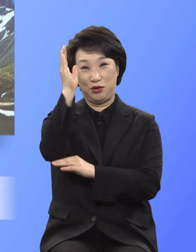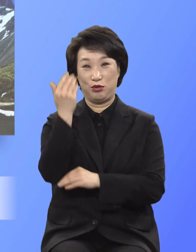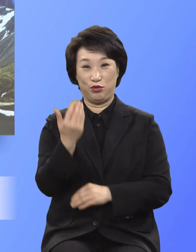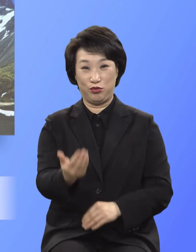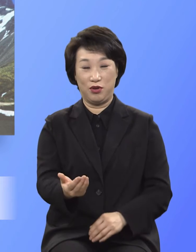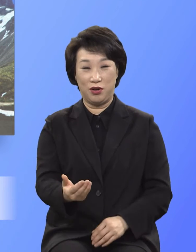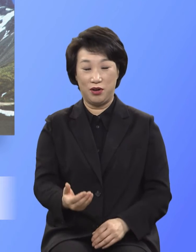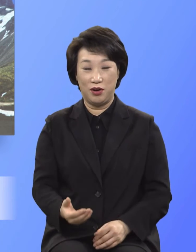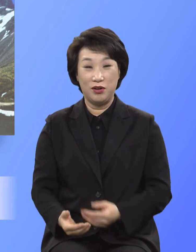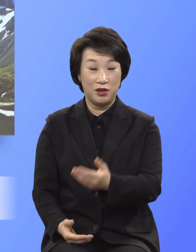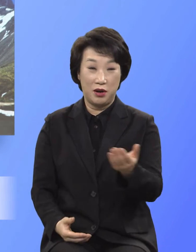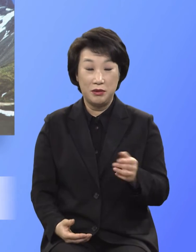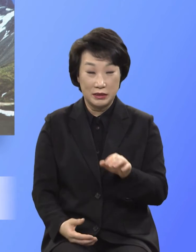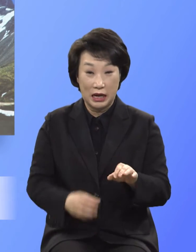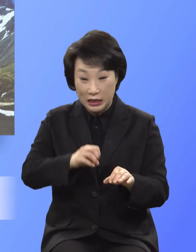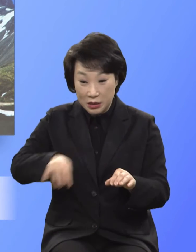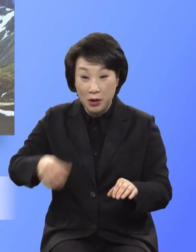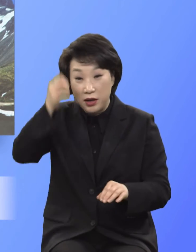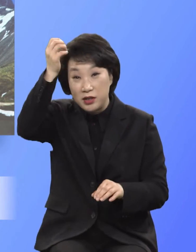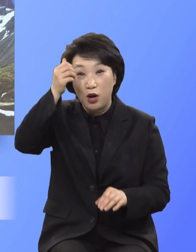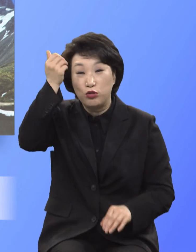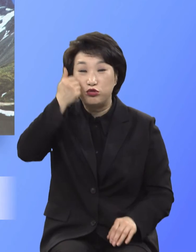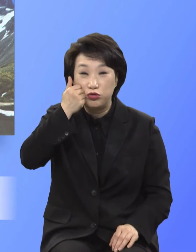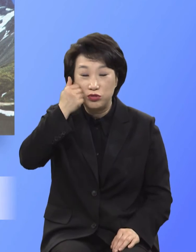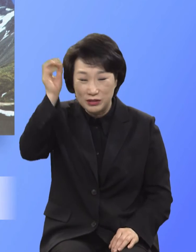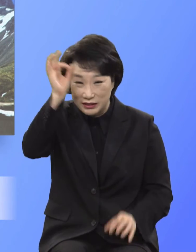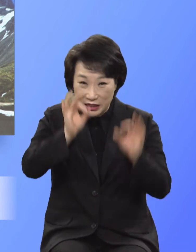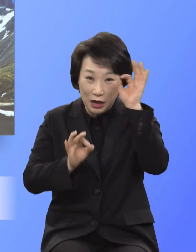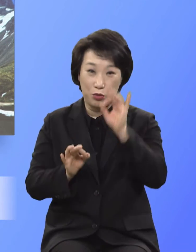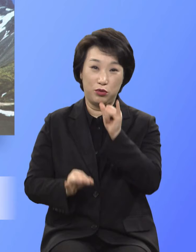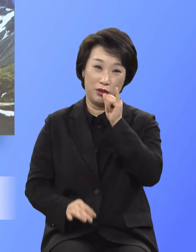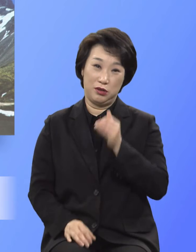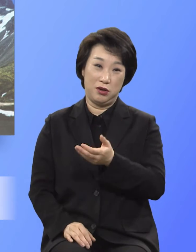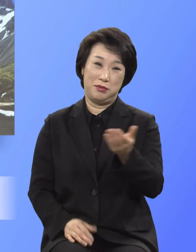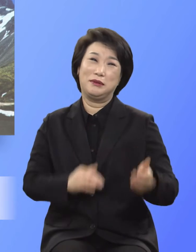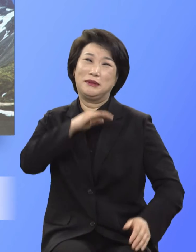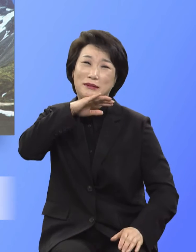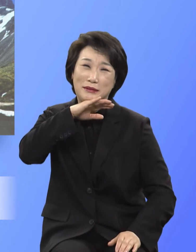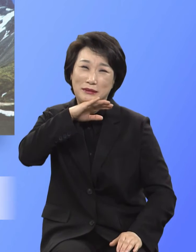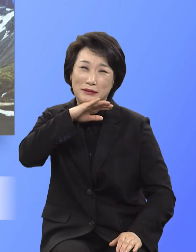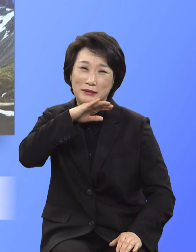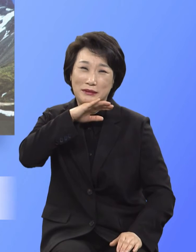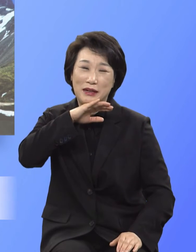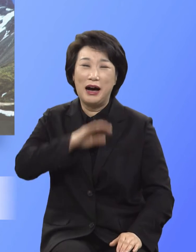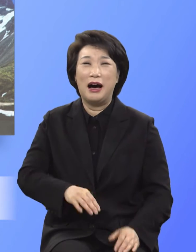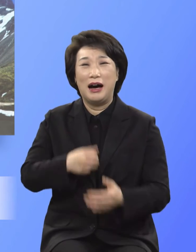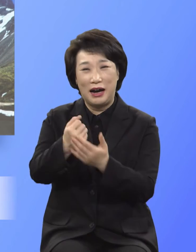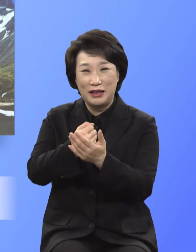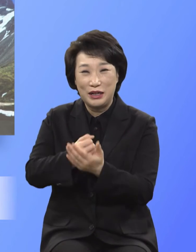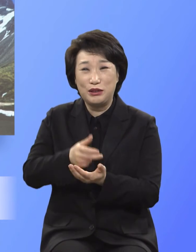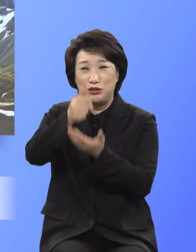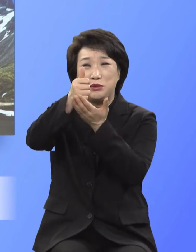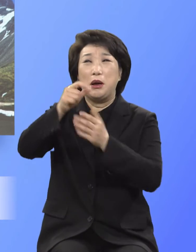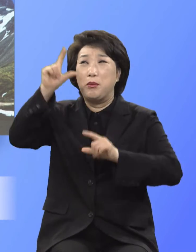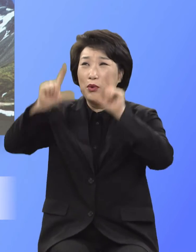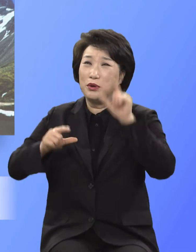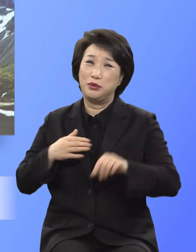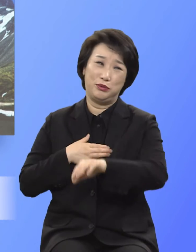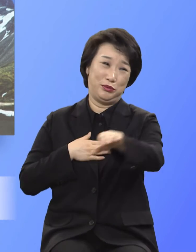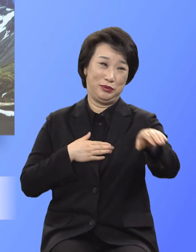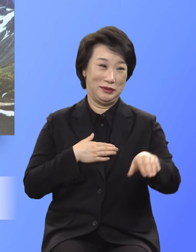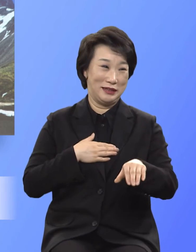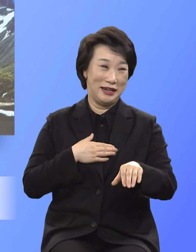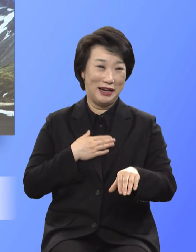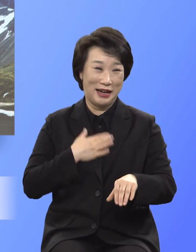통해서 거듭 잊어버린 영혼을 애타게 찾으시고 기다리시는 애절한 주님의 모습을